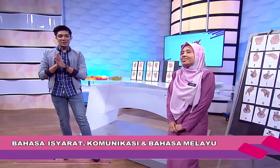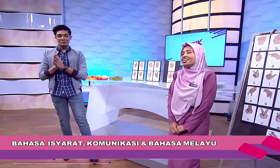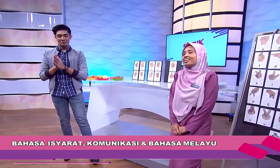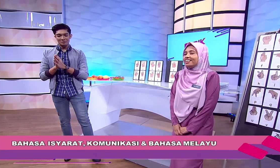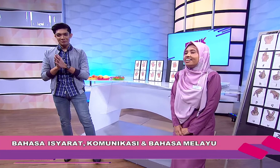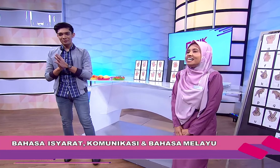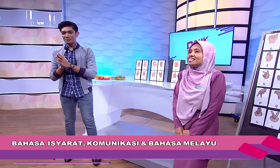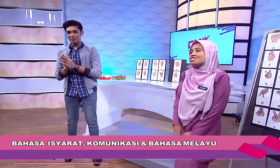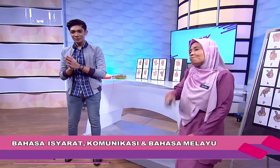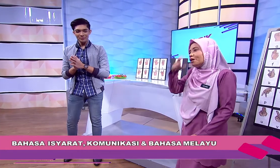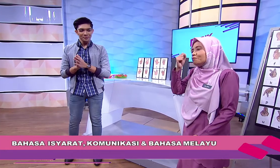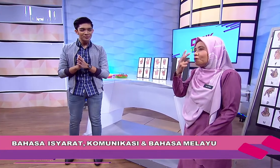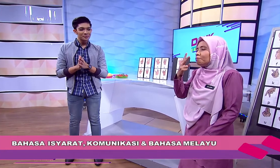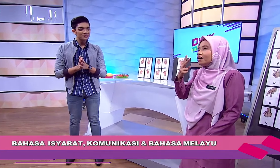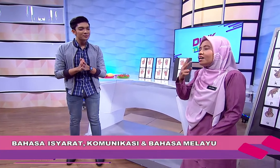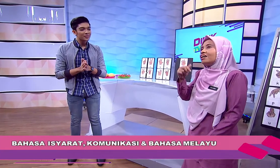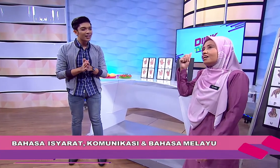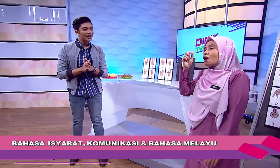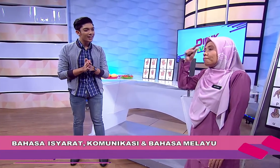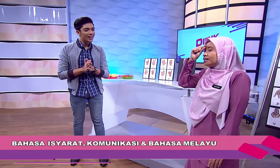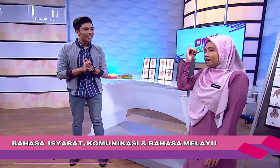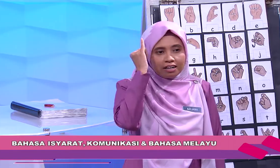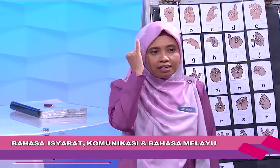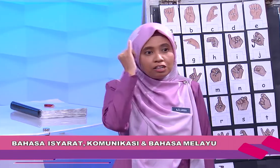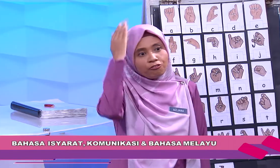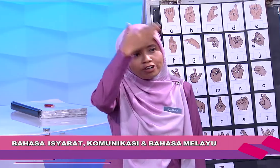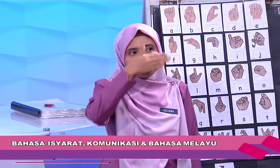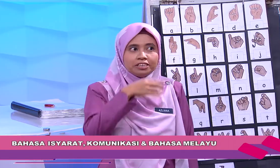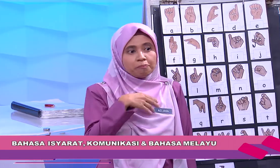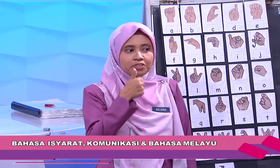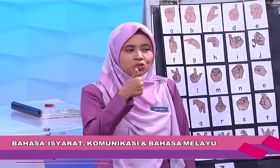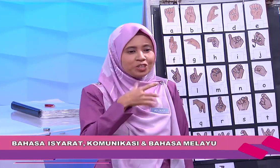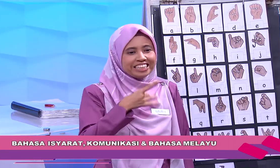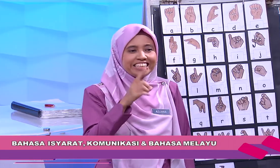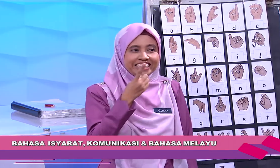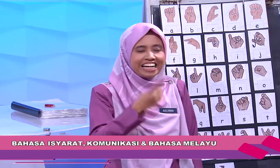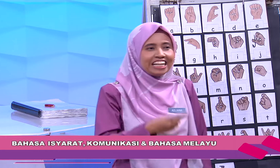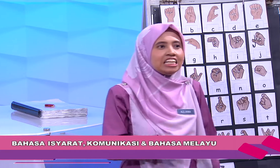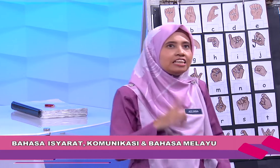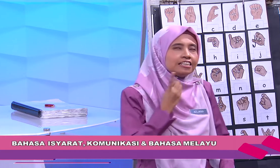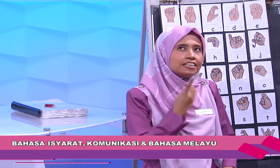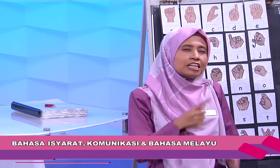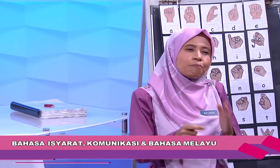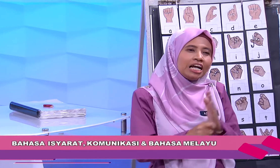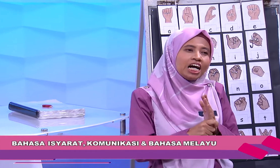ini sebab nampak Abang aivin macam sukses aja kayak gitu the tambahlah